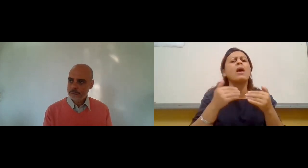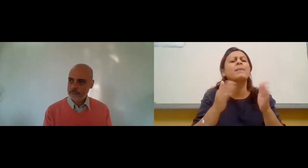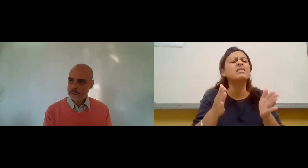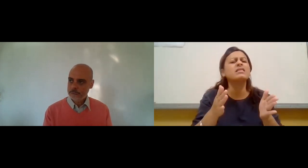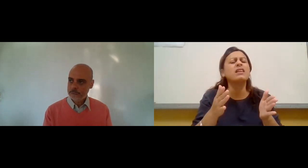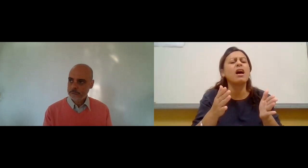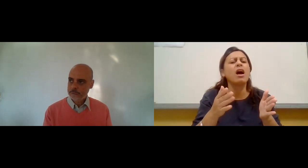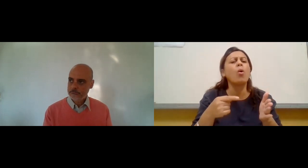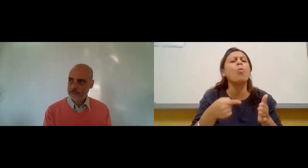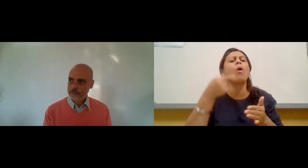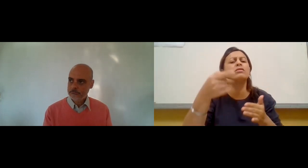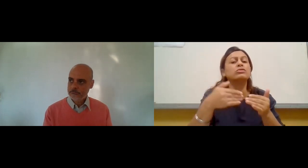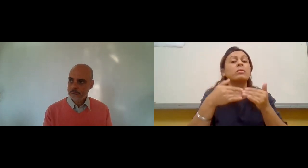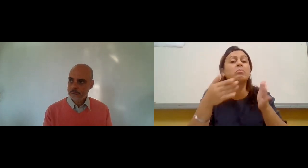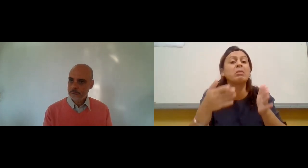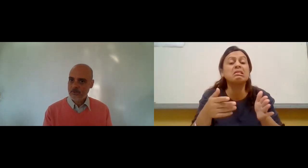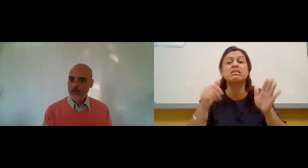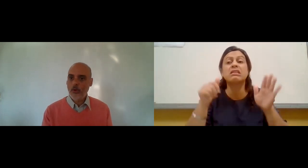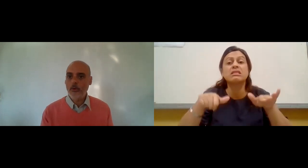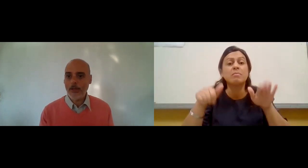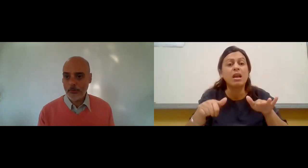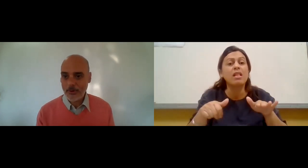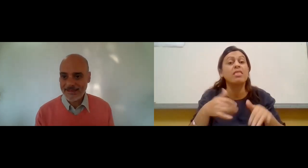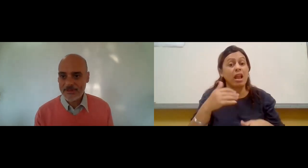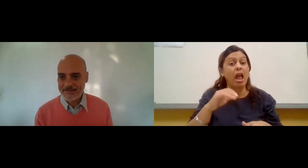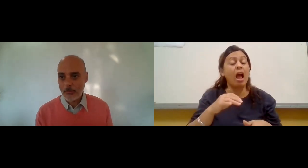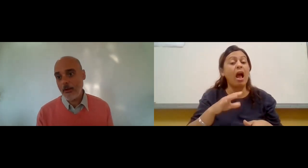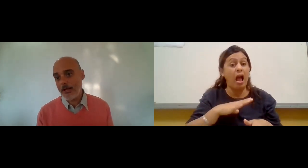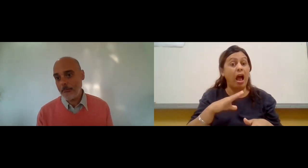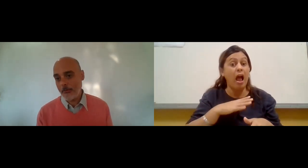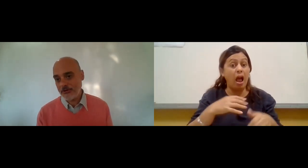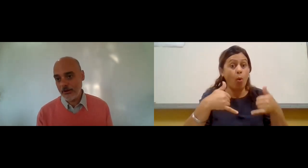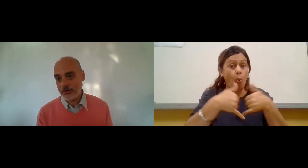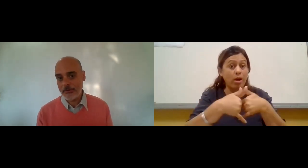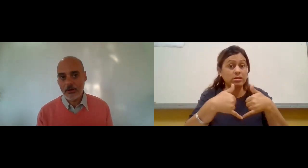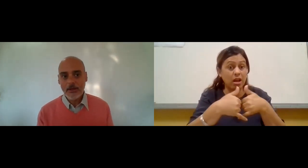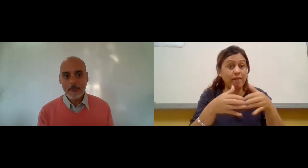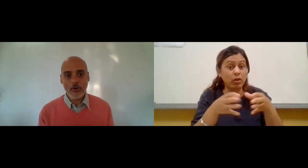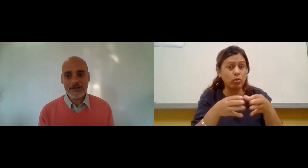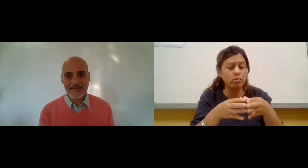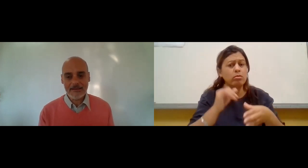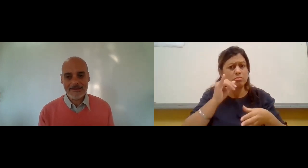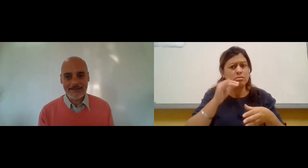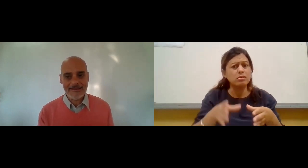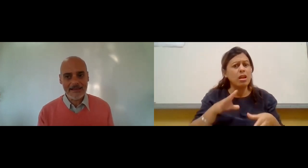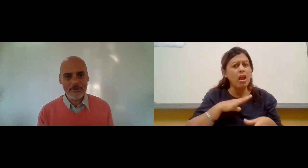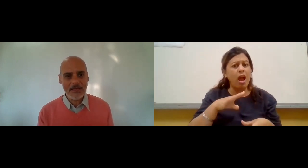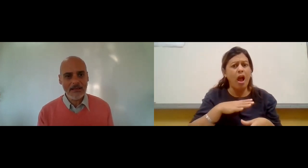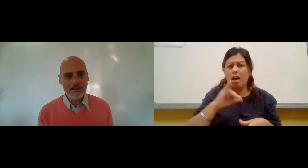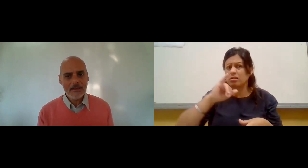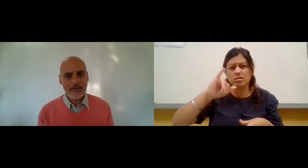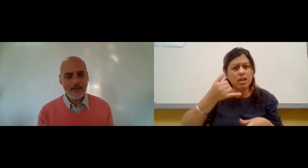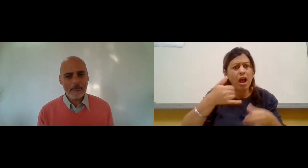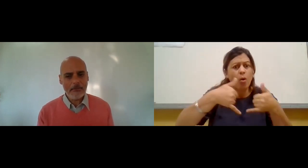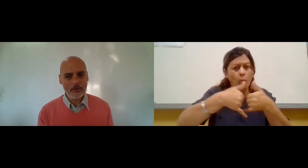no sé cuándo comienza el semestre tampoco. Bueno, al grupo de WhatsApp ya lo paso en el otro, pero vos no estás